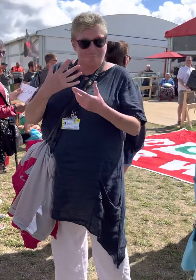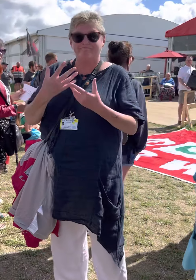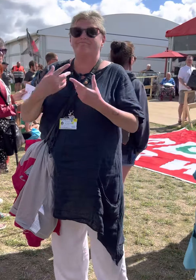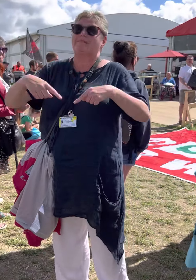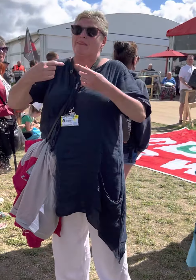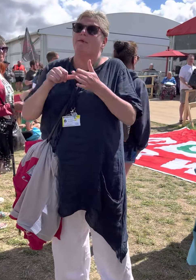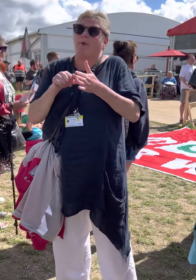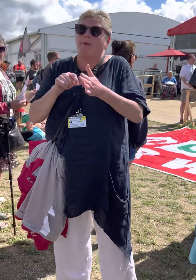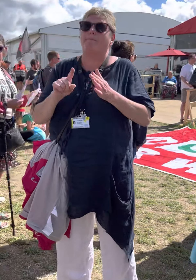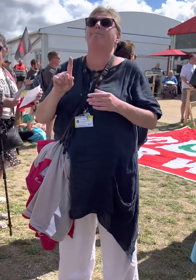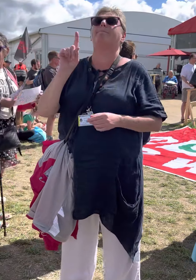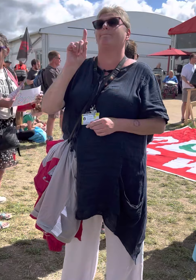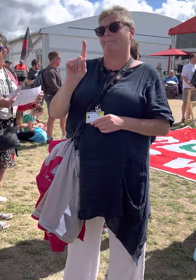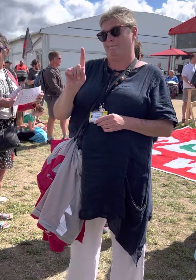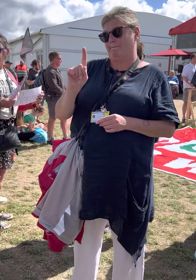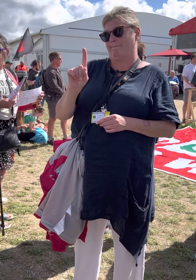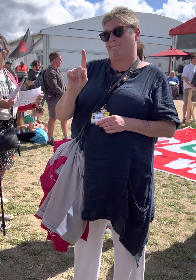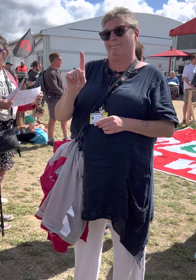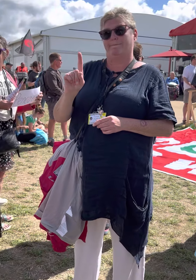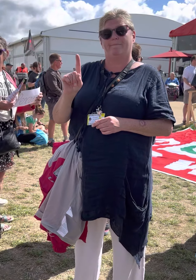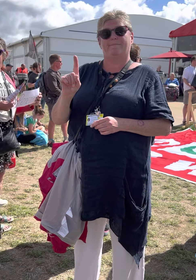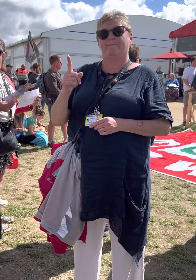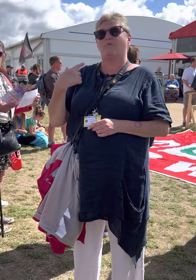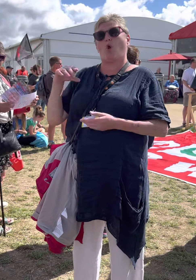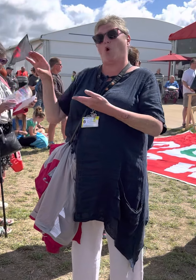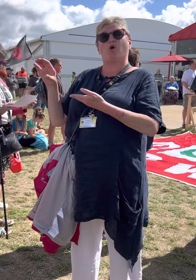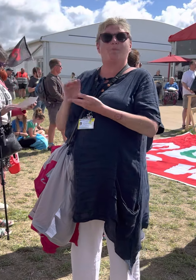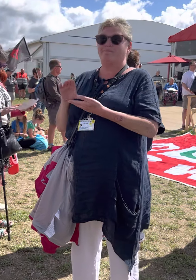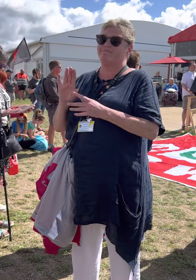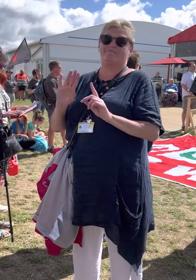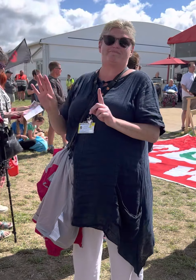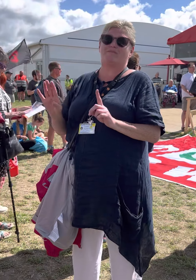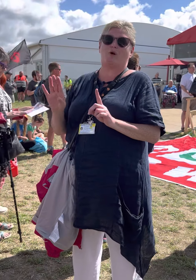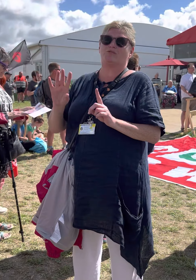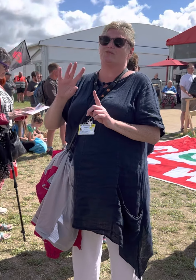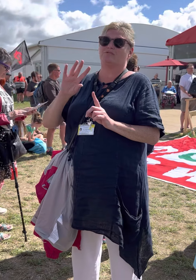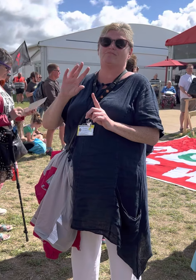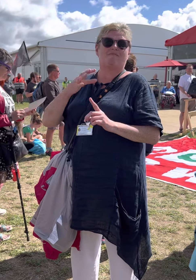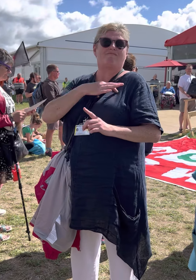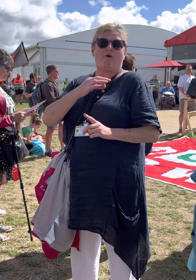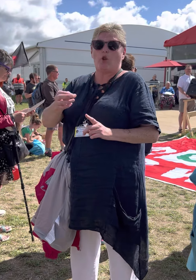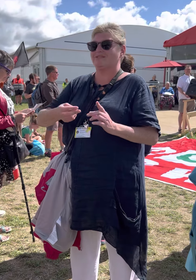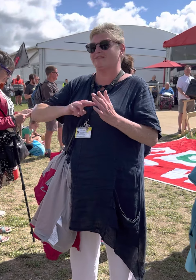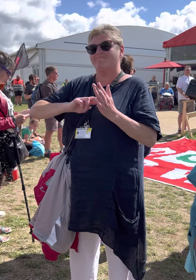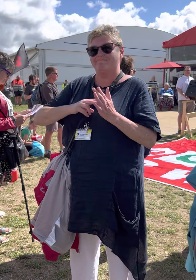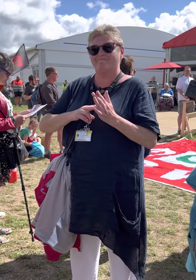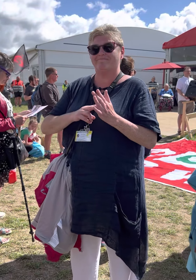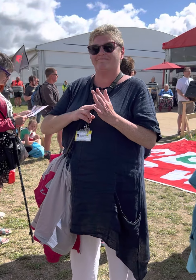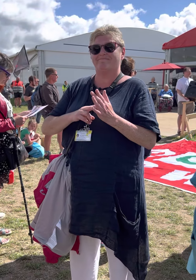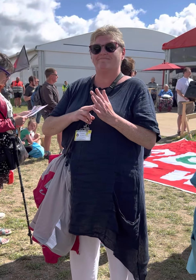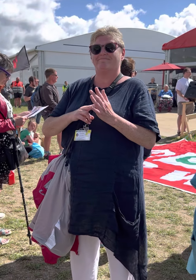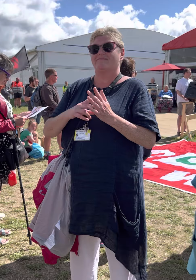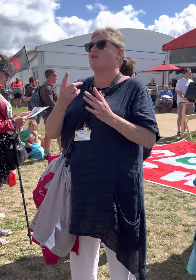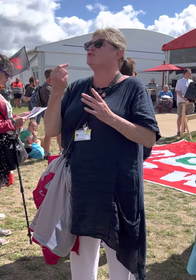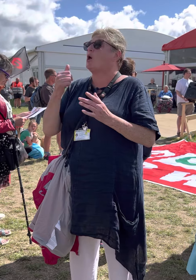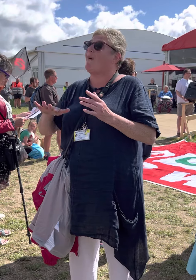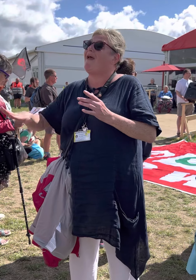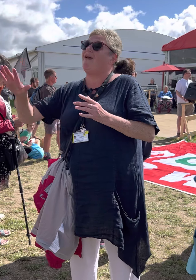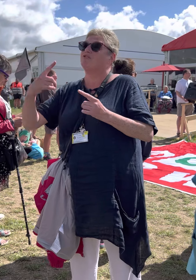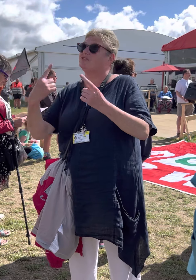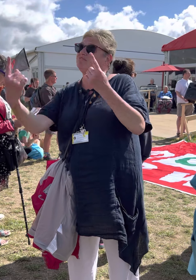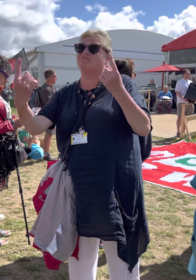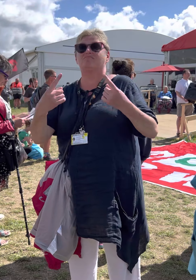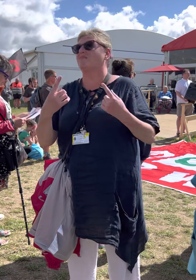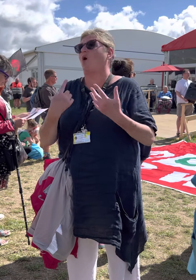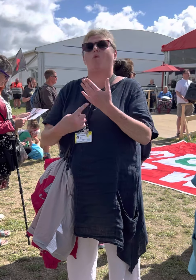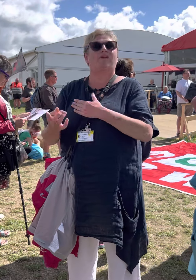yma. Ond, nid comisiwn, nid cynlluniau gwirfoddol a nid mesurau i rai ardaloedd yn unig